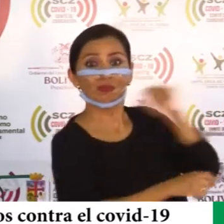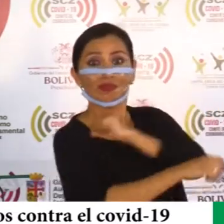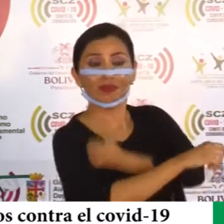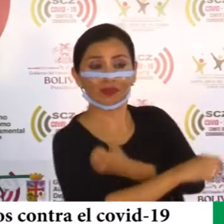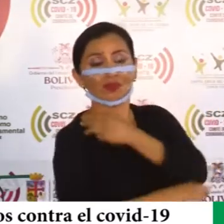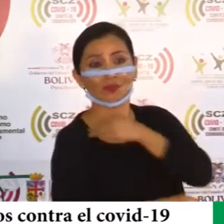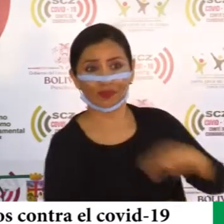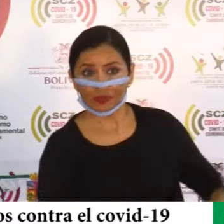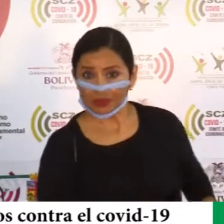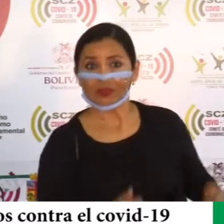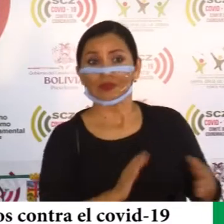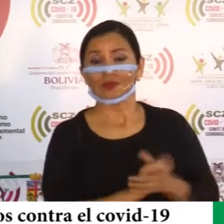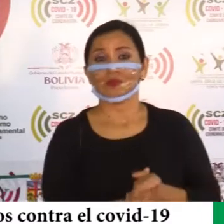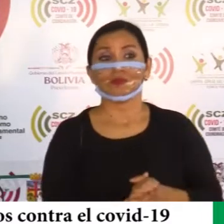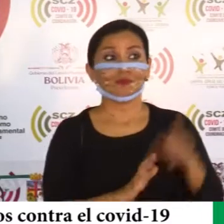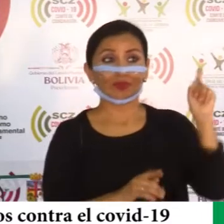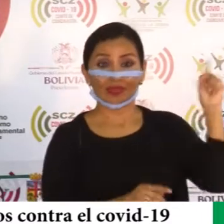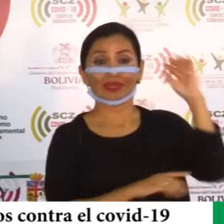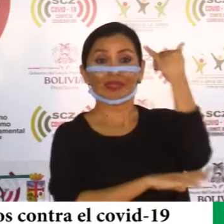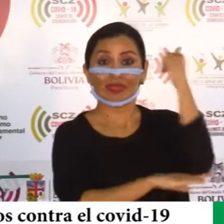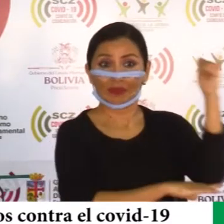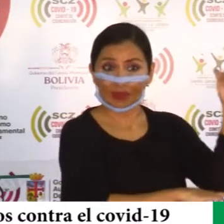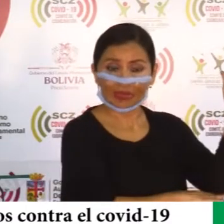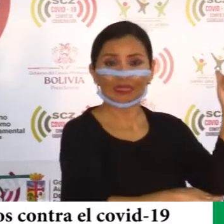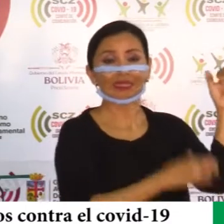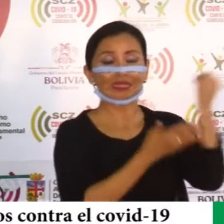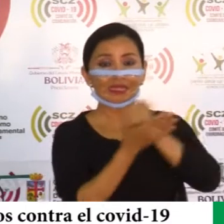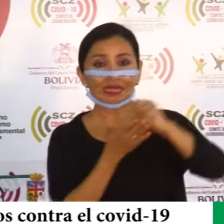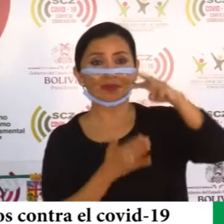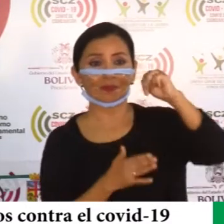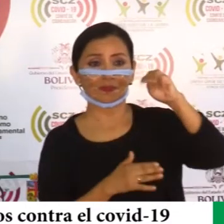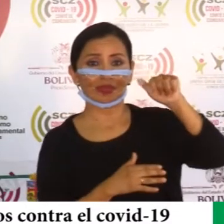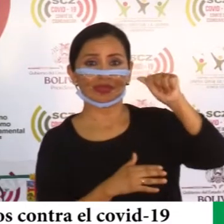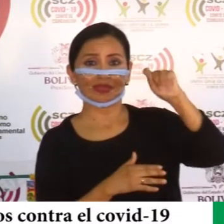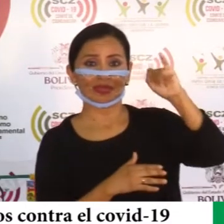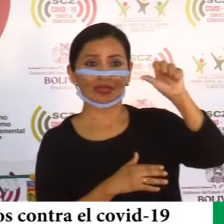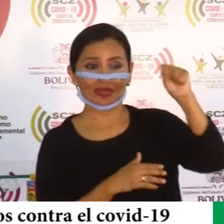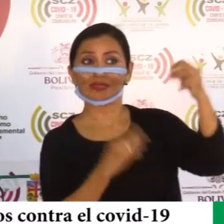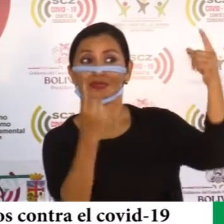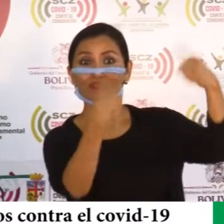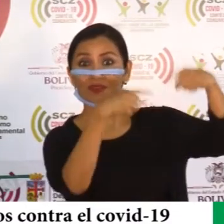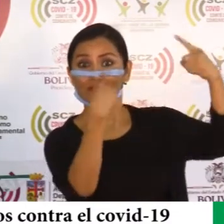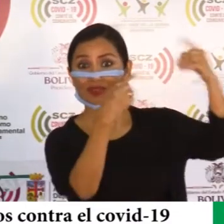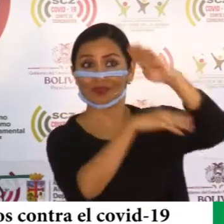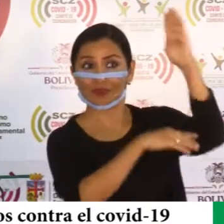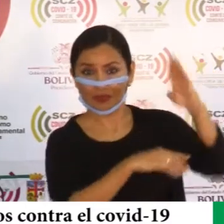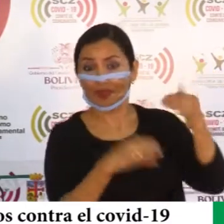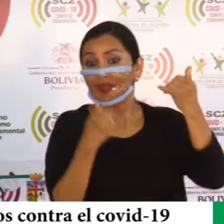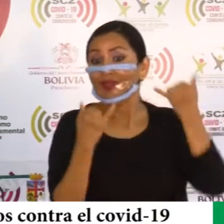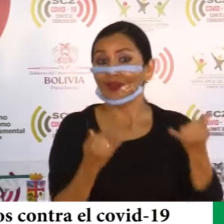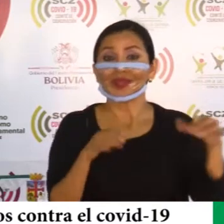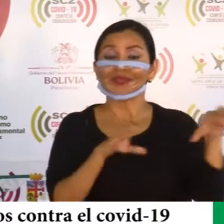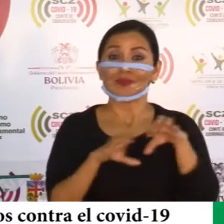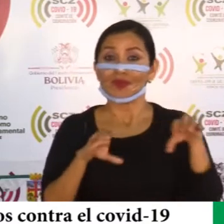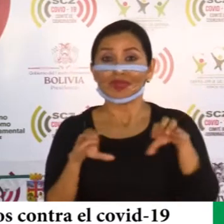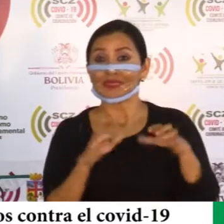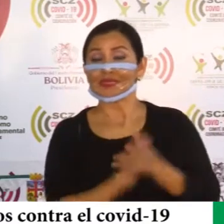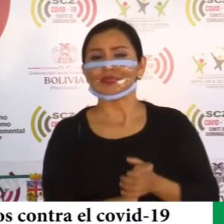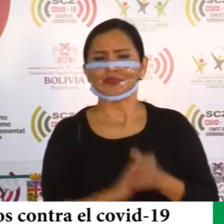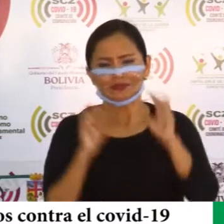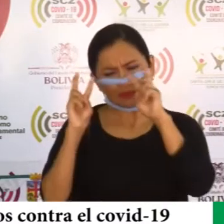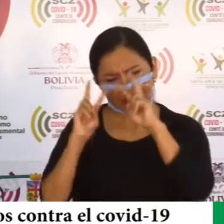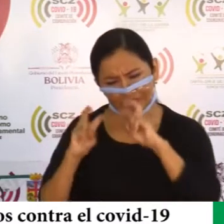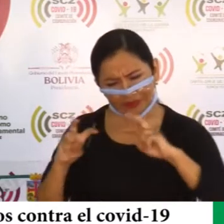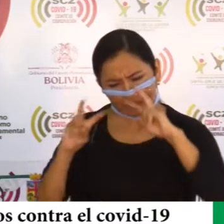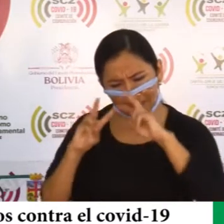respectivas autoridades, tanto en el municipio de Yapacaní, en San Matías también. Estamos realizando ahorita el